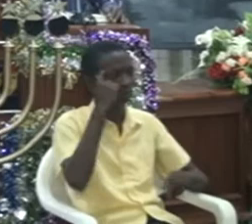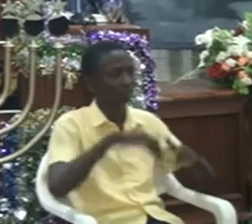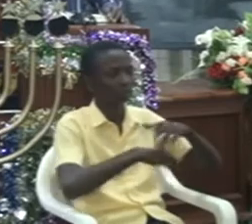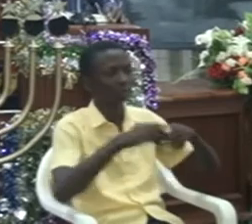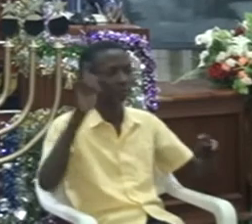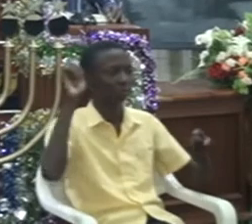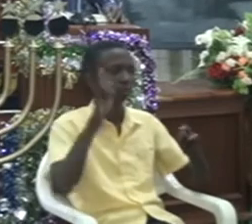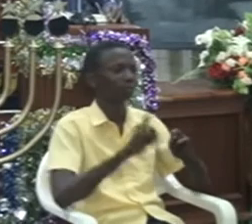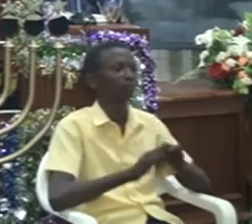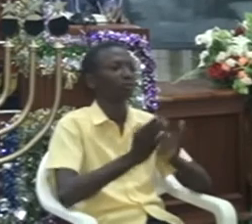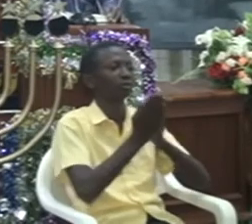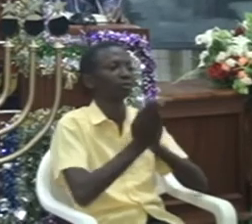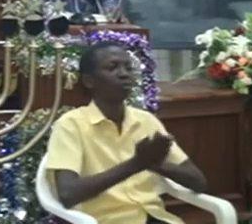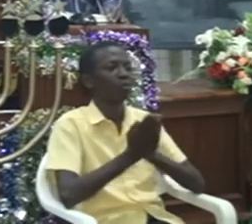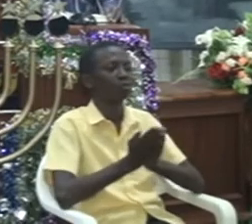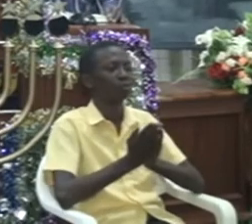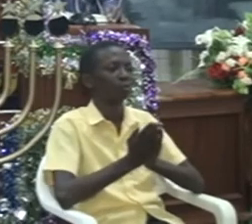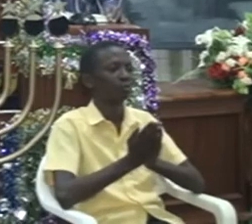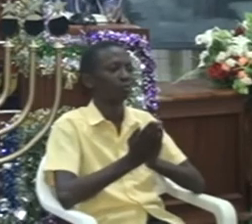barabara mpaka sasa tafika Bukavu.